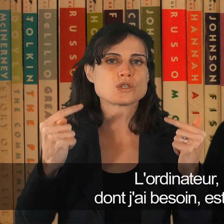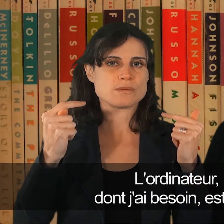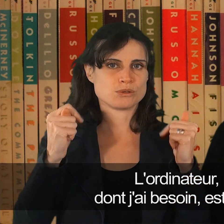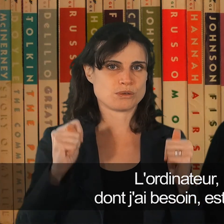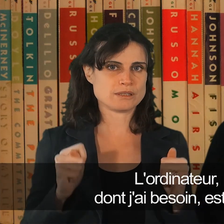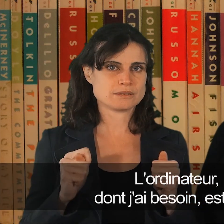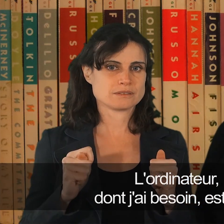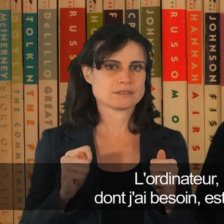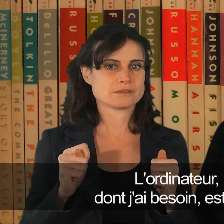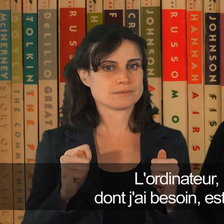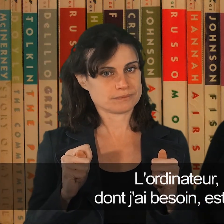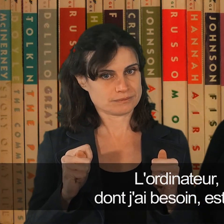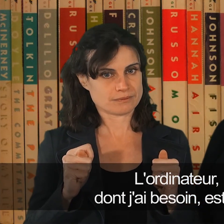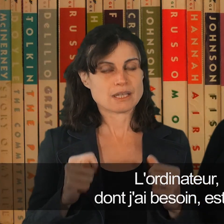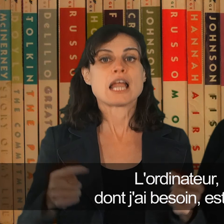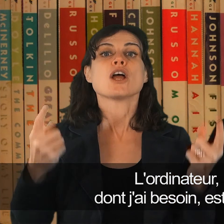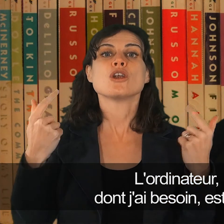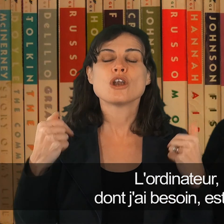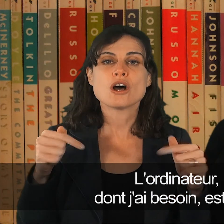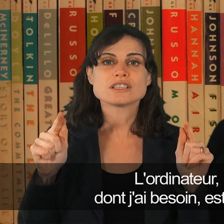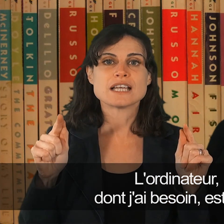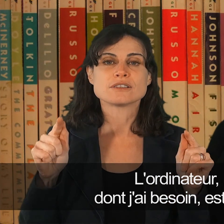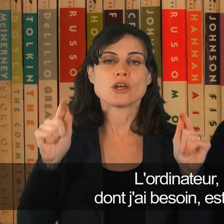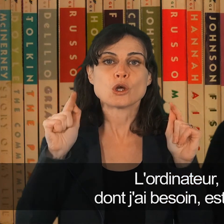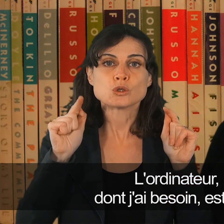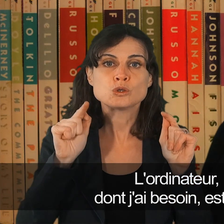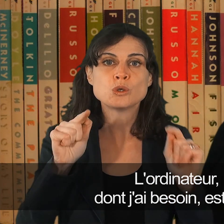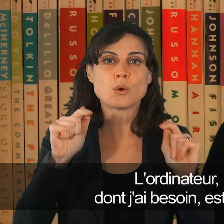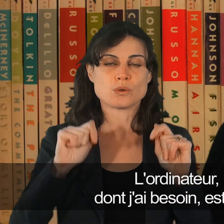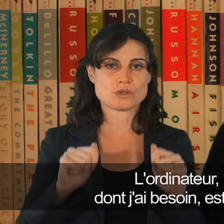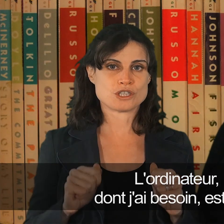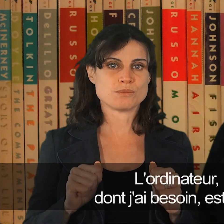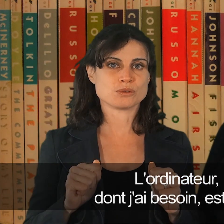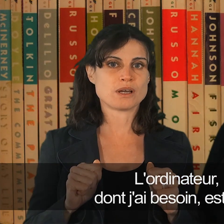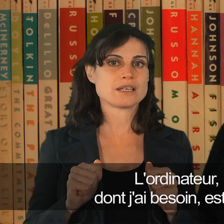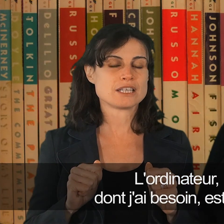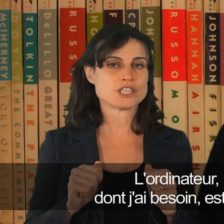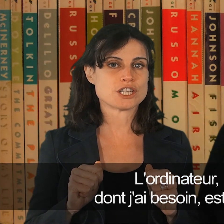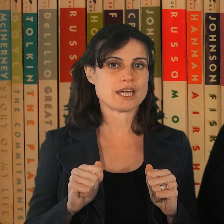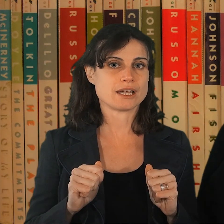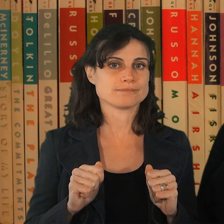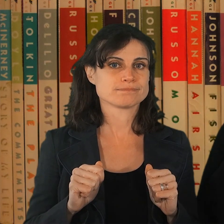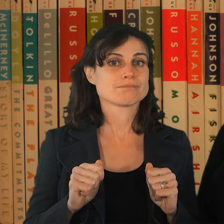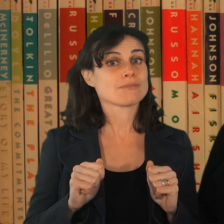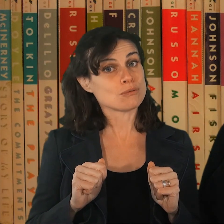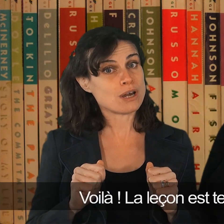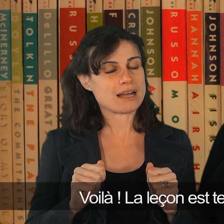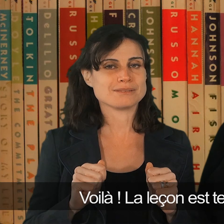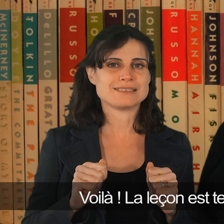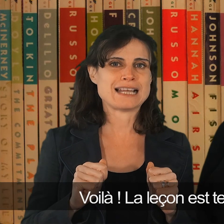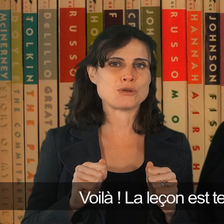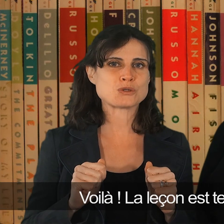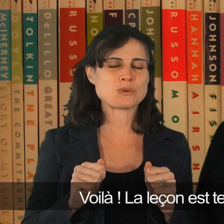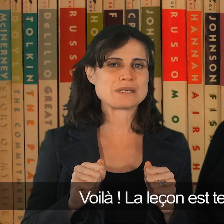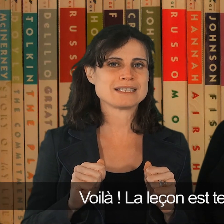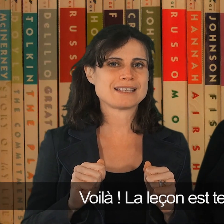dont j'ai besoin est cher. L'ordinateur dont j'ai besoin est cher. Voilà,